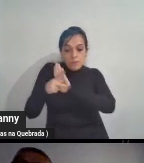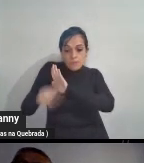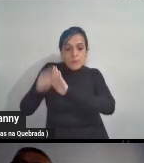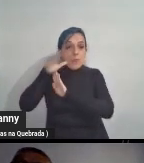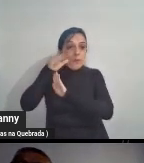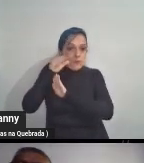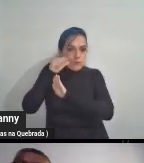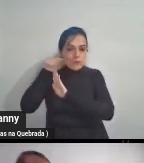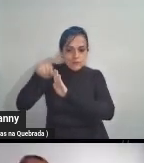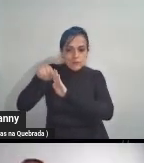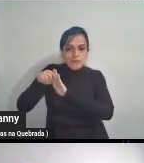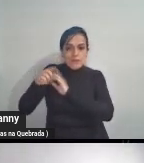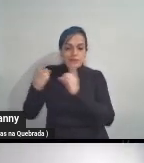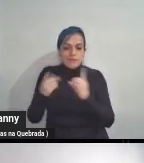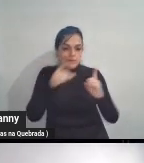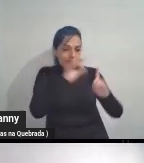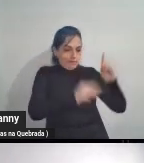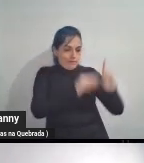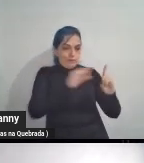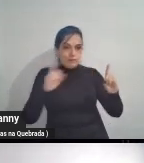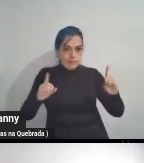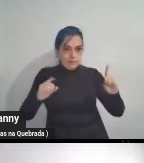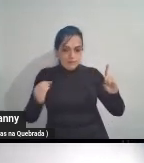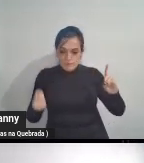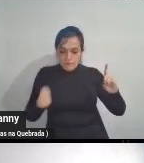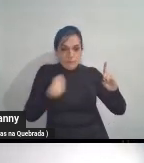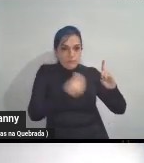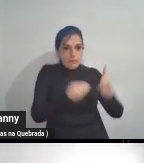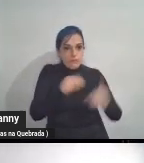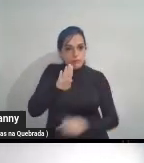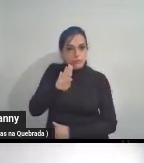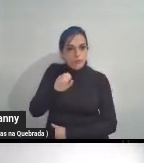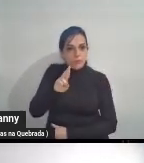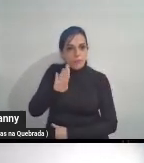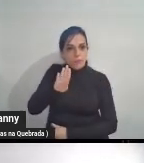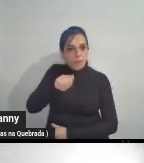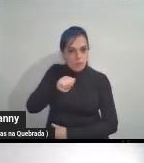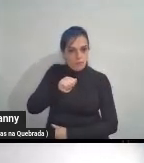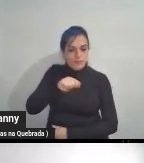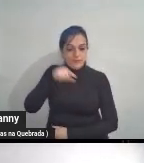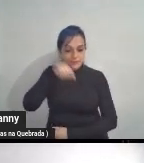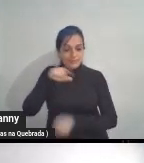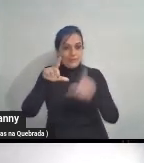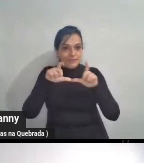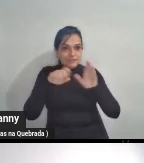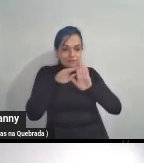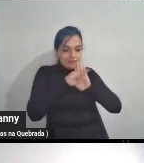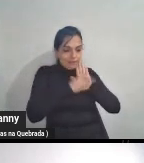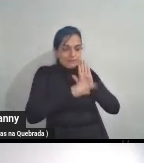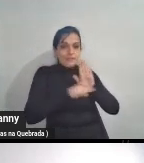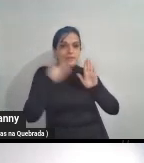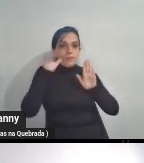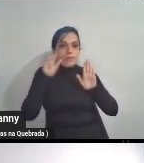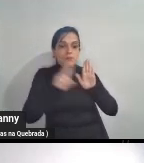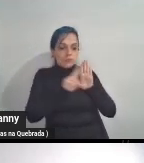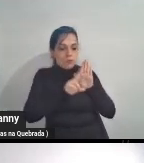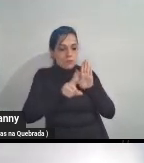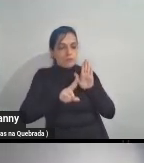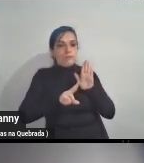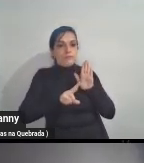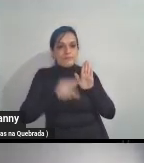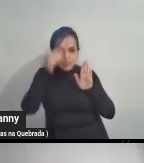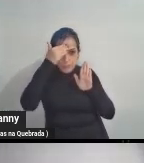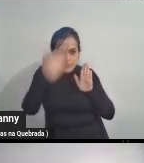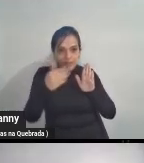ao desembargador Borba. E nesse cartão, então, existe uma lista das funcionárias agradecendo a ele no Dia dos Pais,